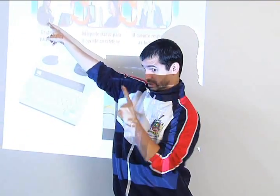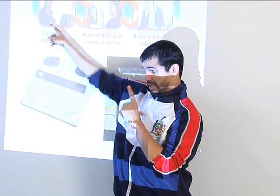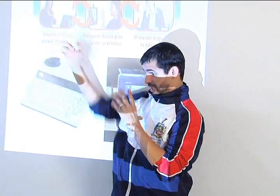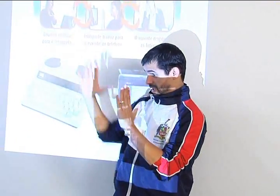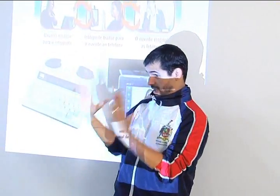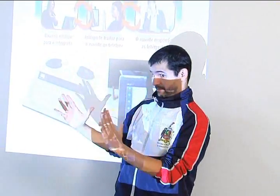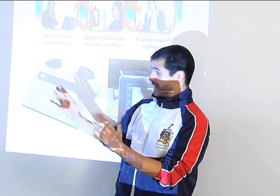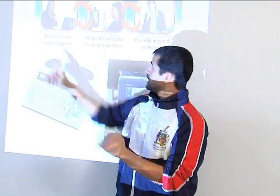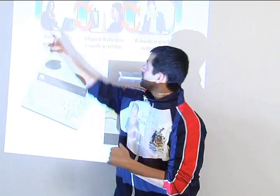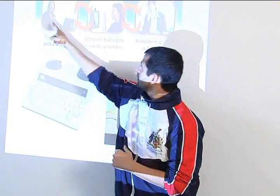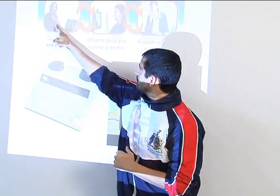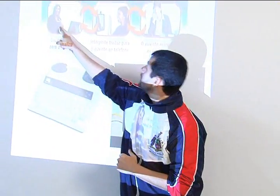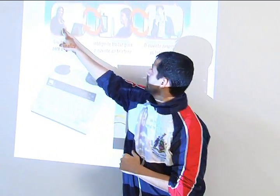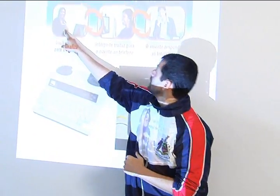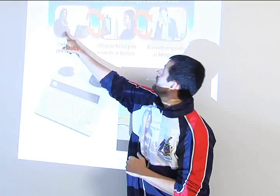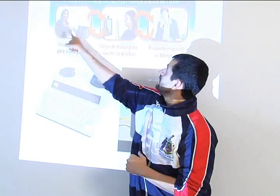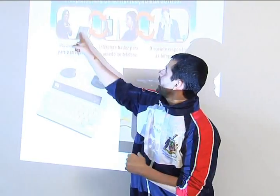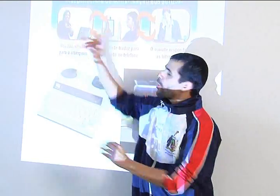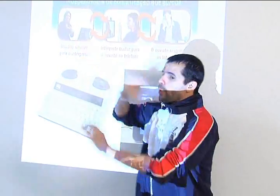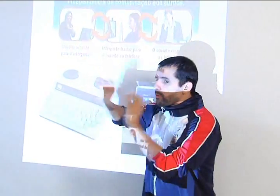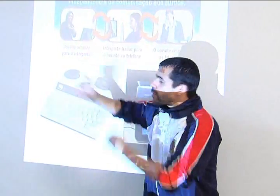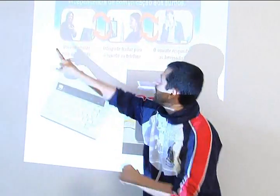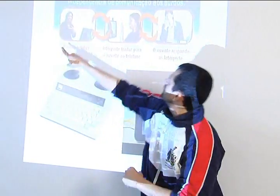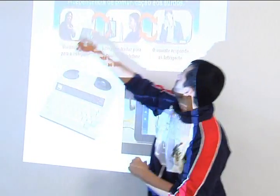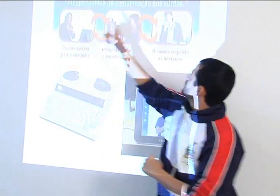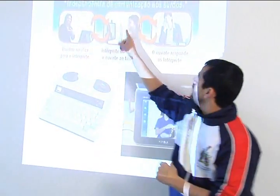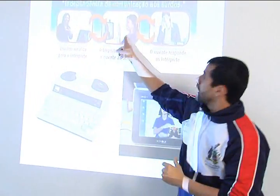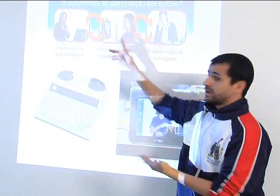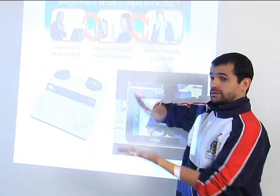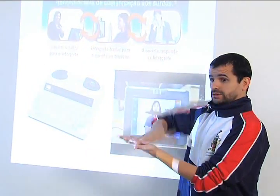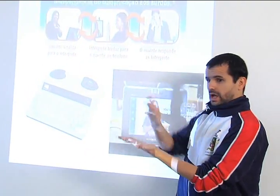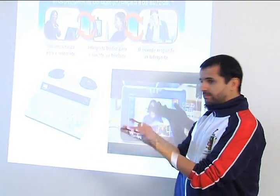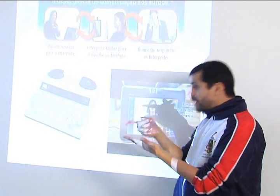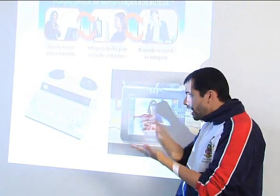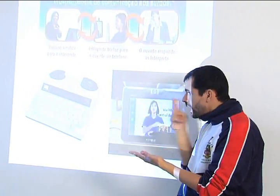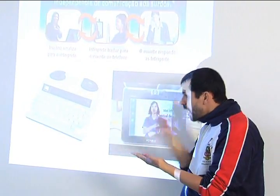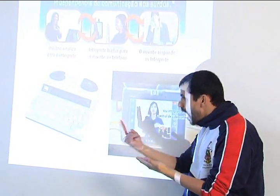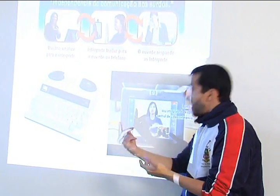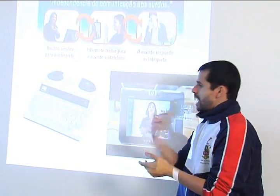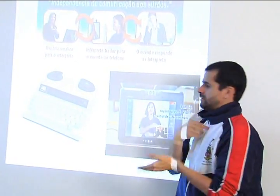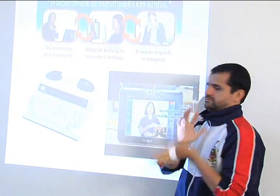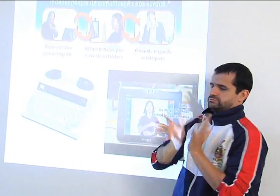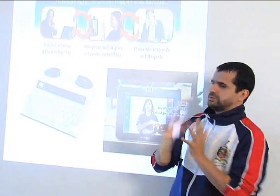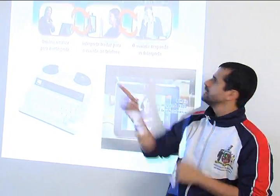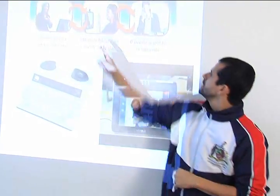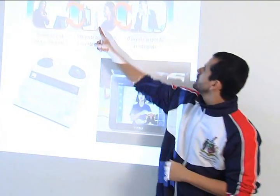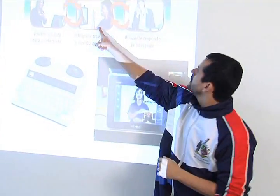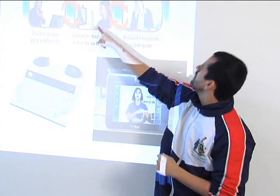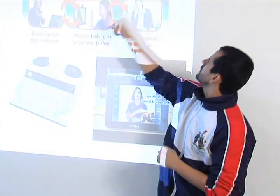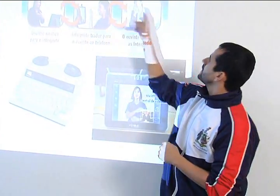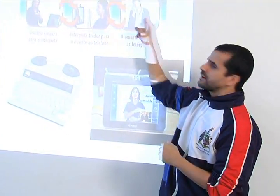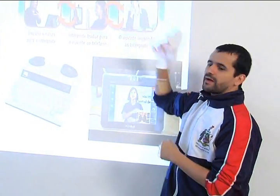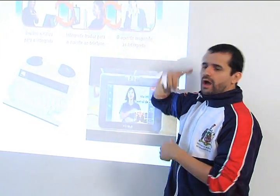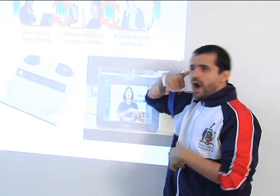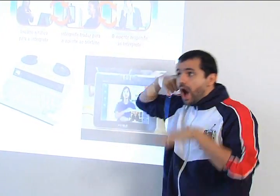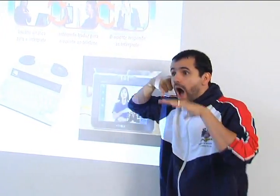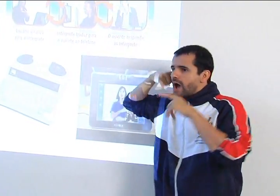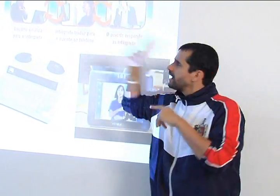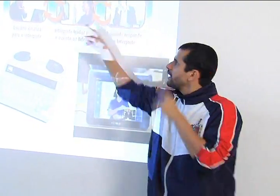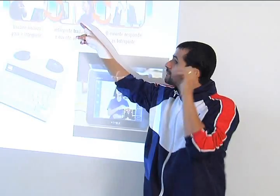outro lugar que ele quer. Por exemplo, ele quer pedir uma pizza, ele liga para essa pessoa, né, esse sistema, e aí ele fala o